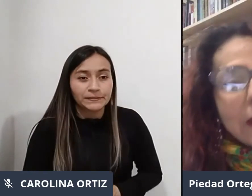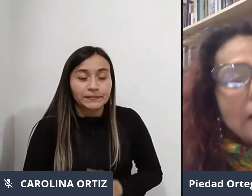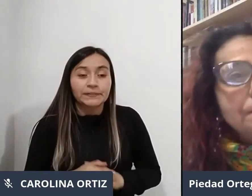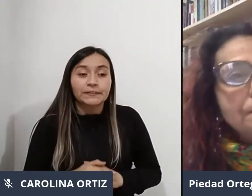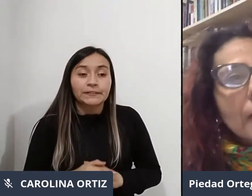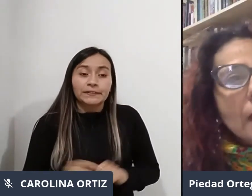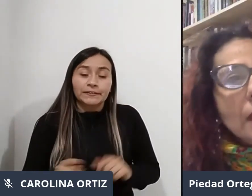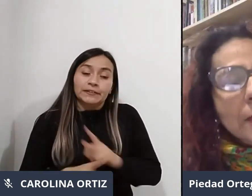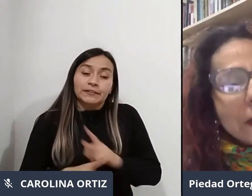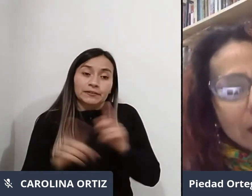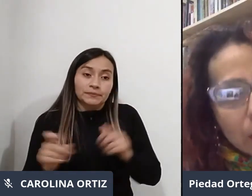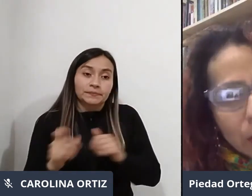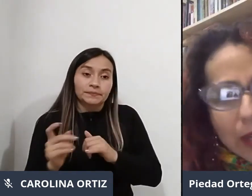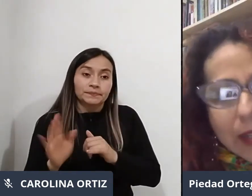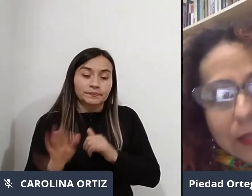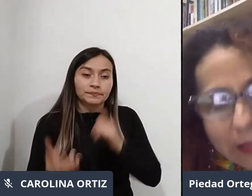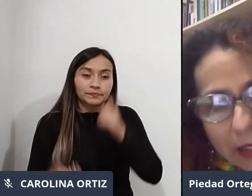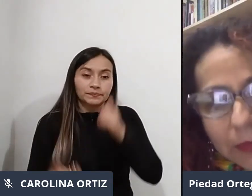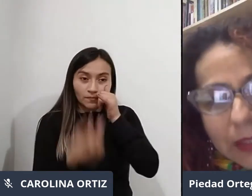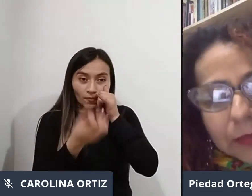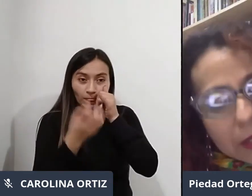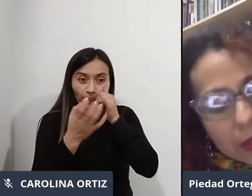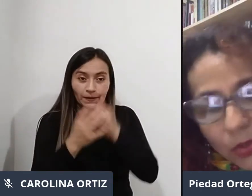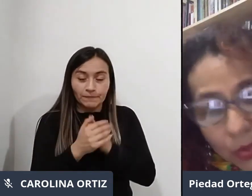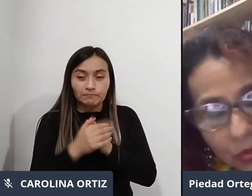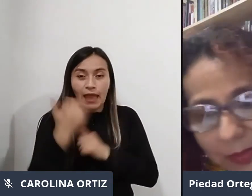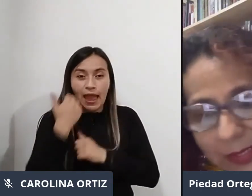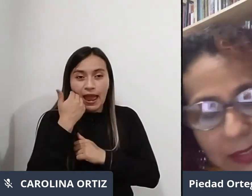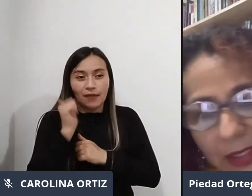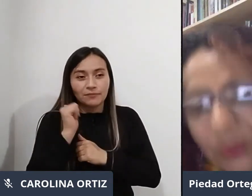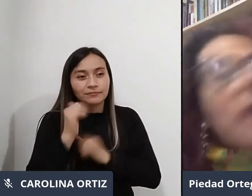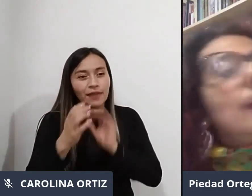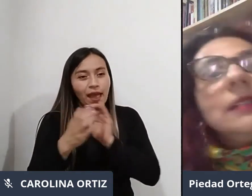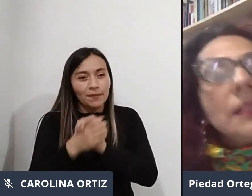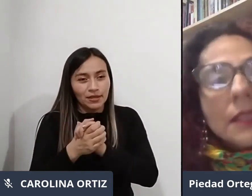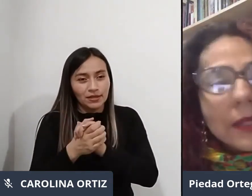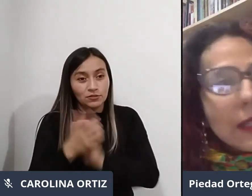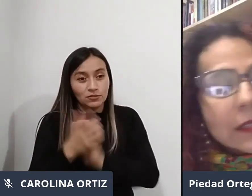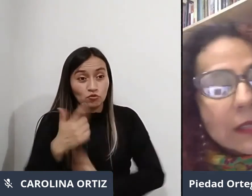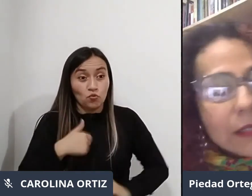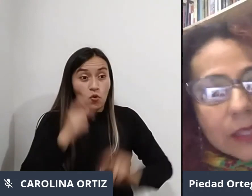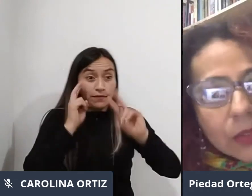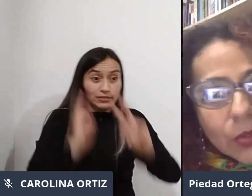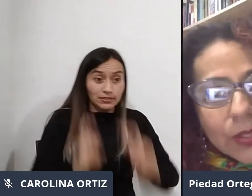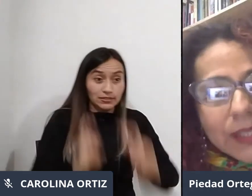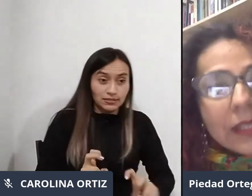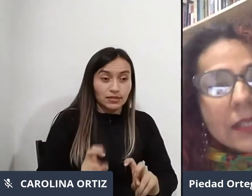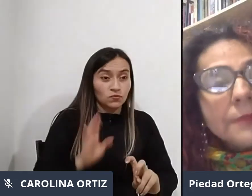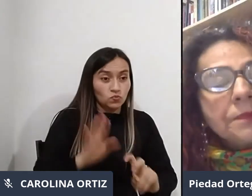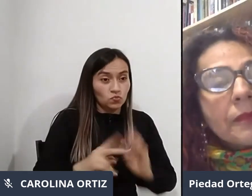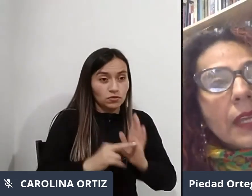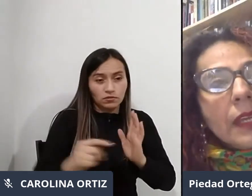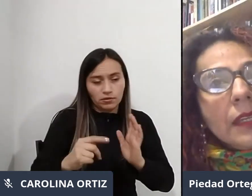amiga, investigadora en este tema, porque yo no soy investigadora en el tema de las